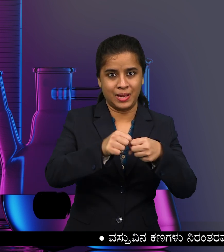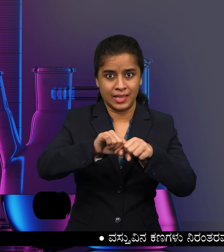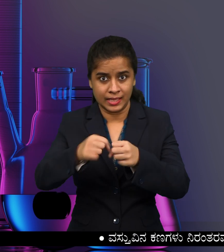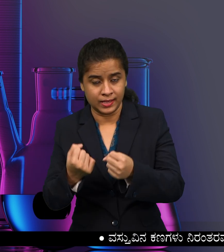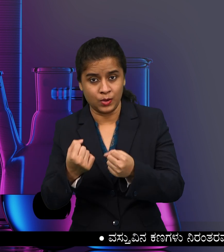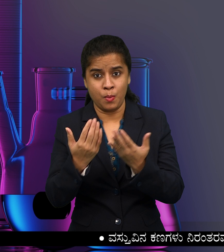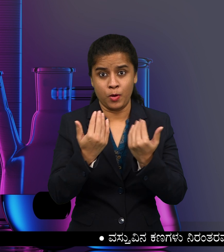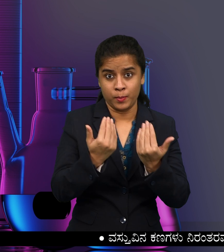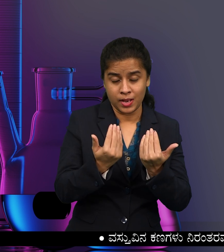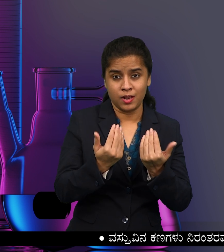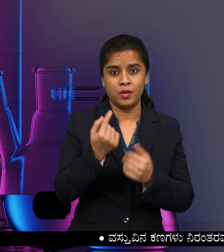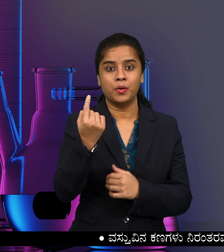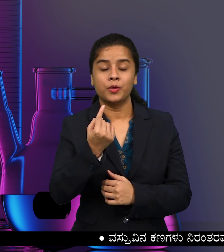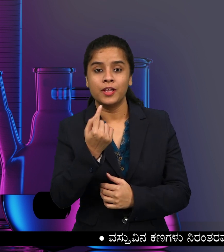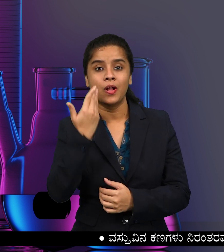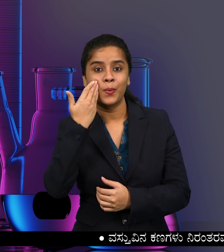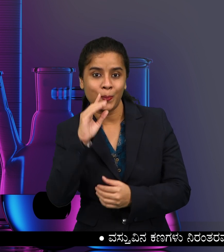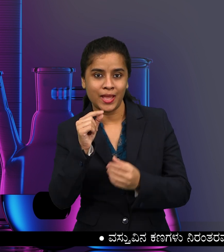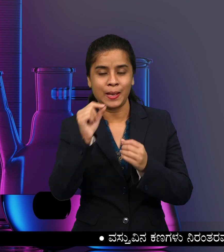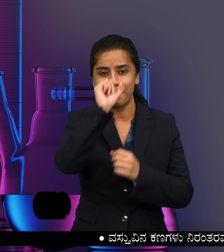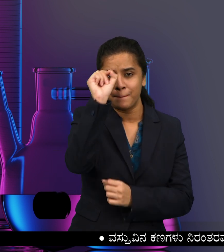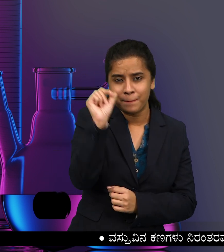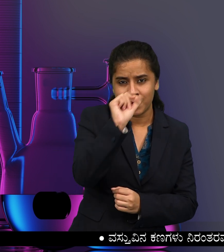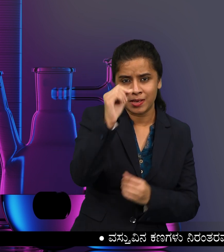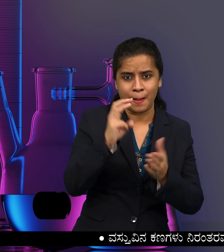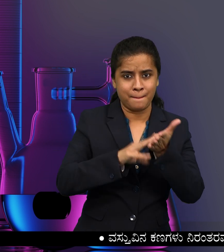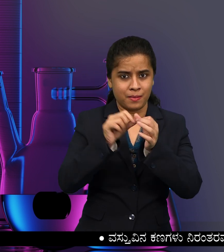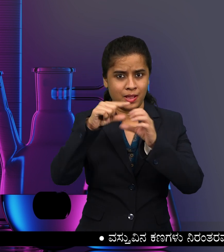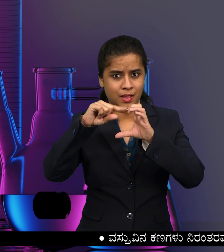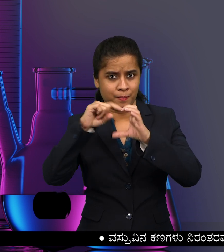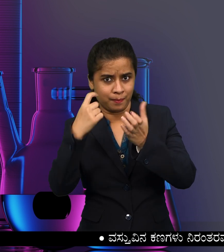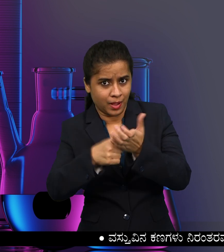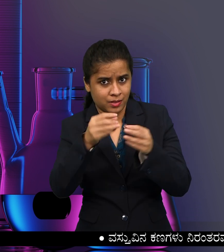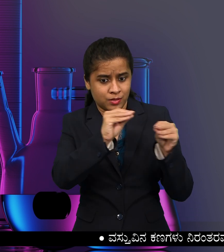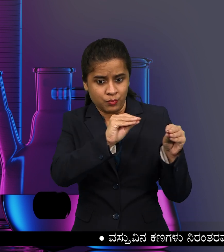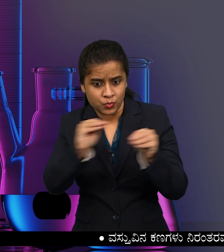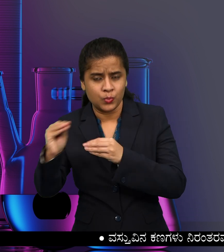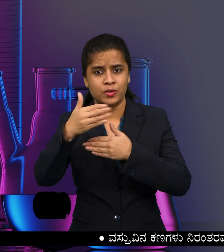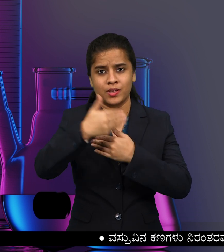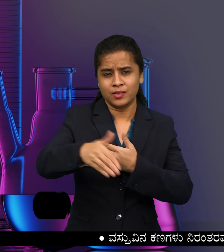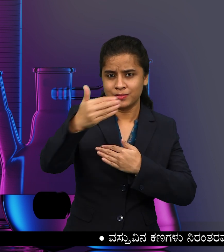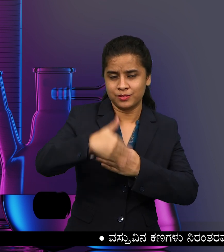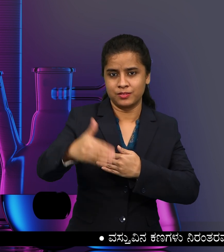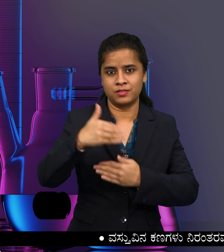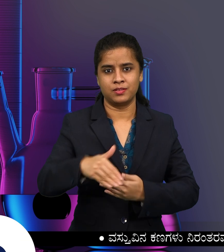ವಸ್ತುವಿನ ಕಣಗಳು ನಿರಂತರವಾಗಿ ಚಲಿಸಿದಾಗ ಮಾತ್ರ ಪ್ರಸರಣ ಸಾಧ್ಯ.